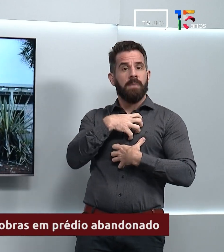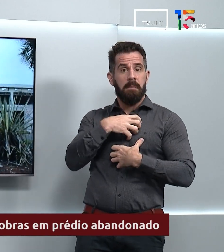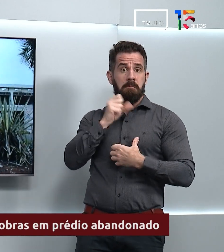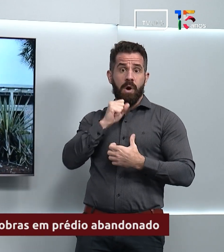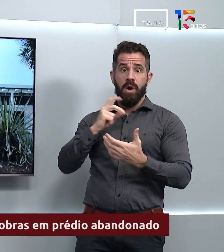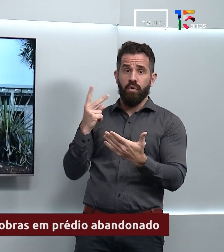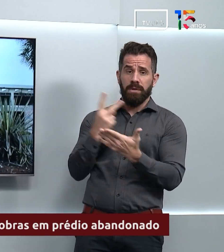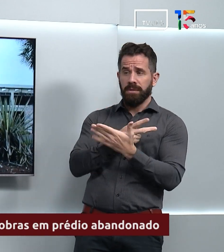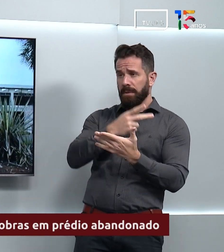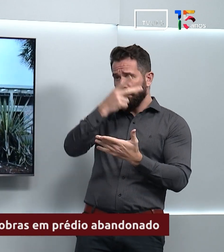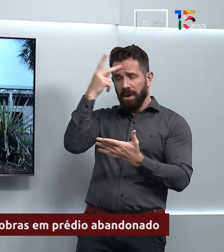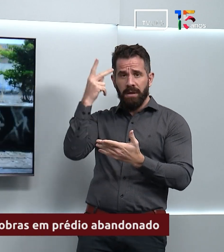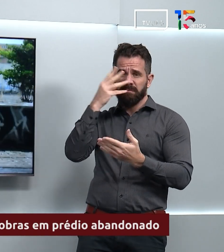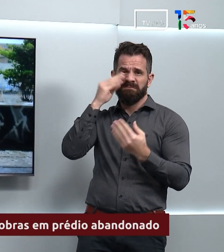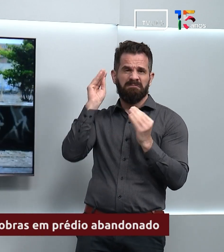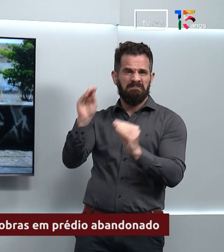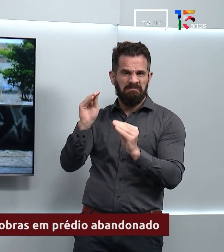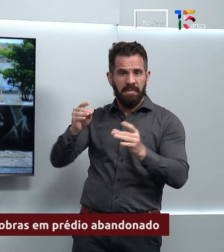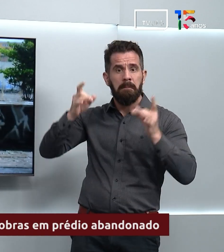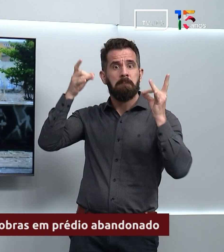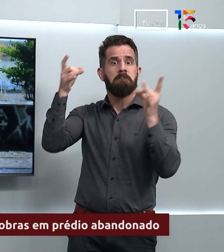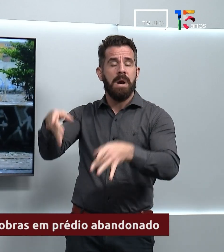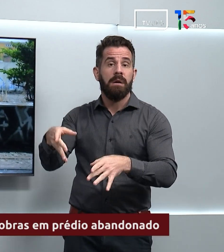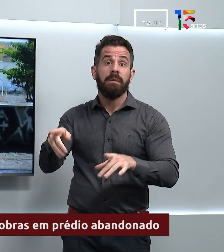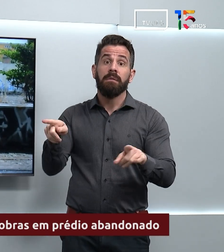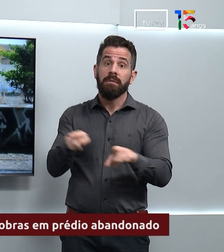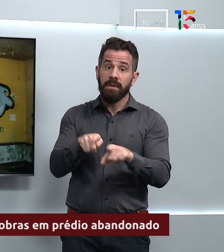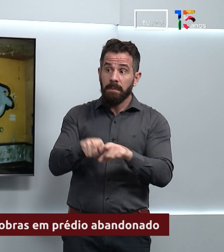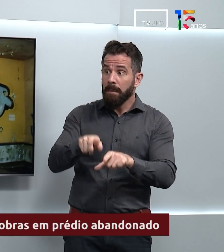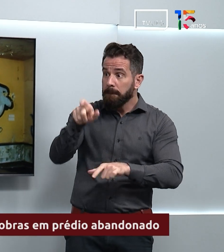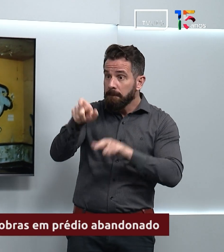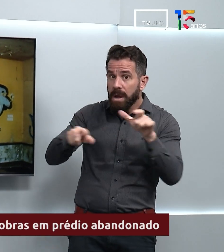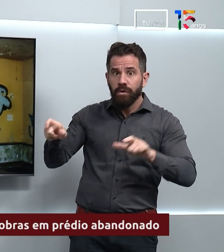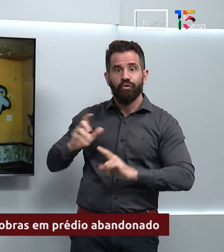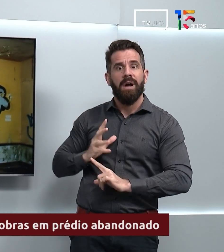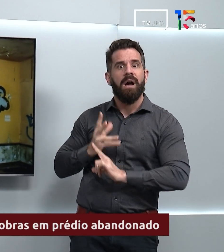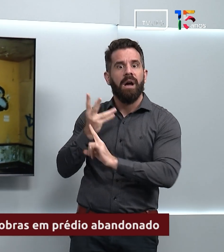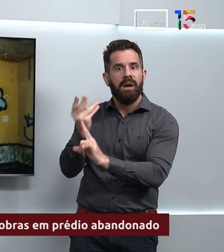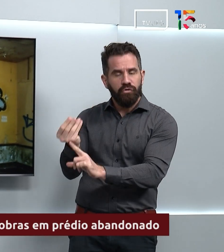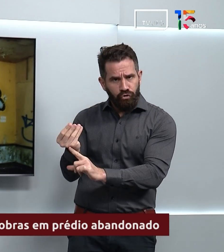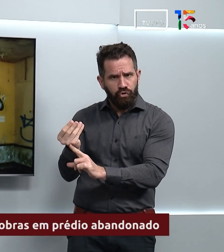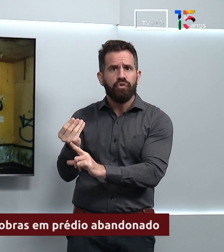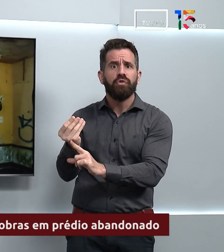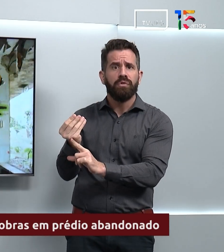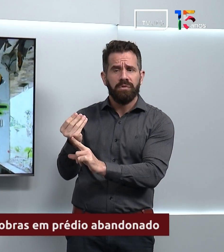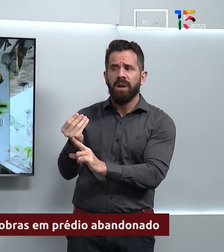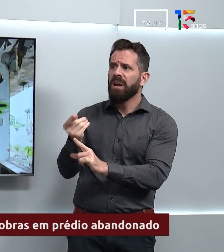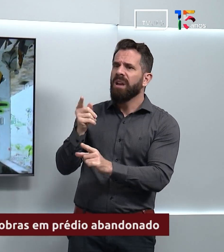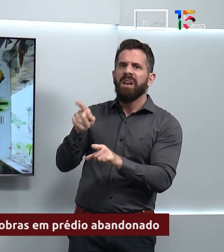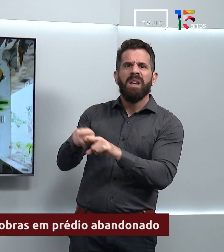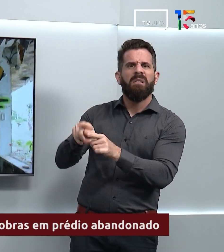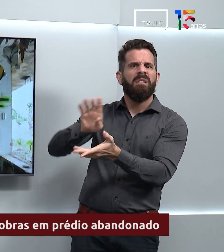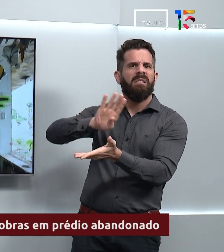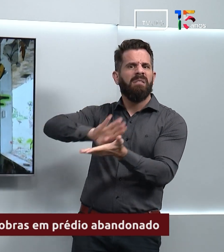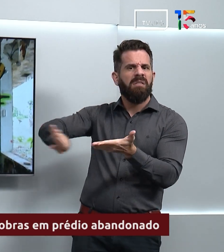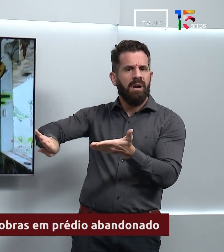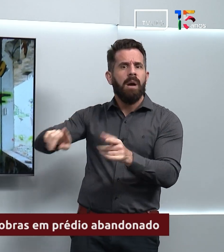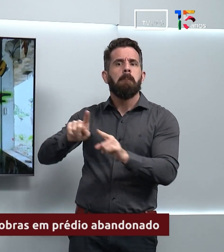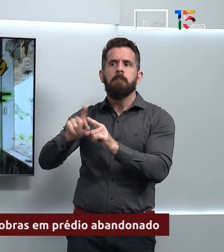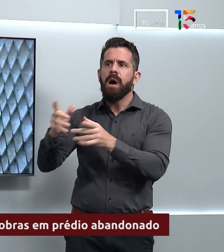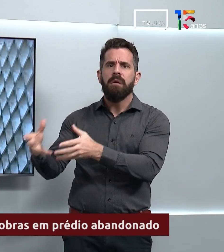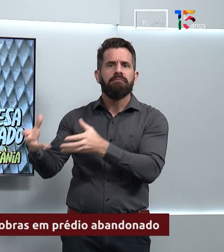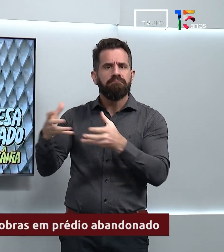fazer, mas também para acolher esses artistas que são ditos marginais, mas que querem se